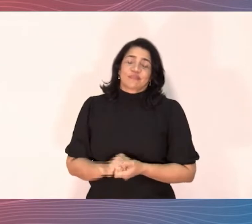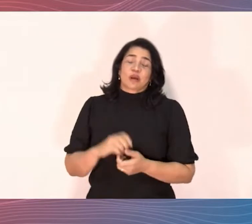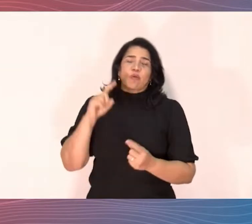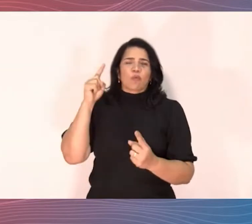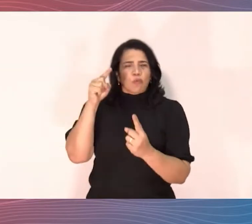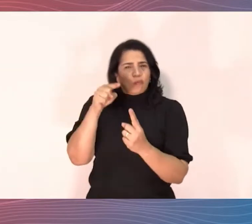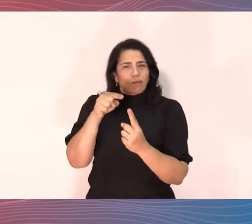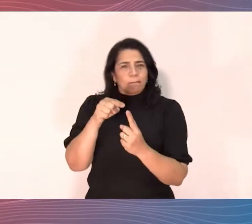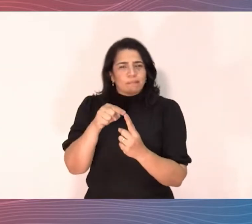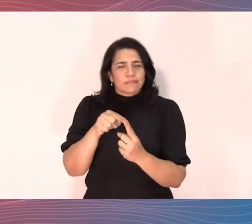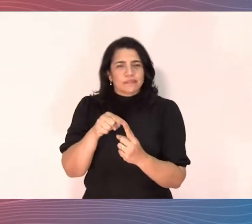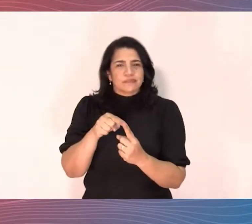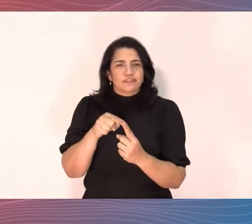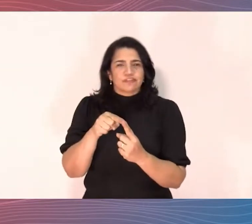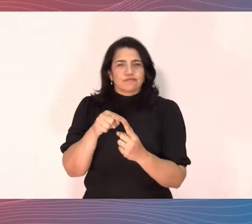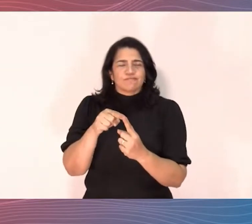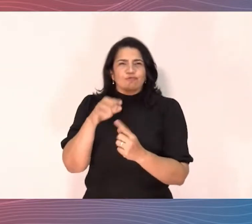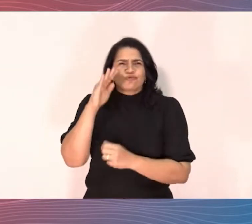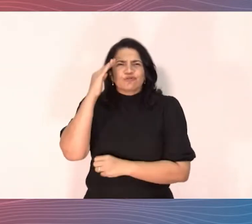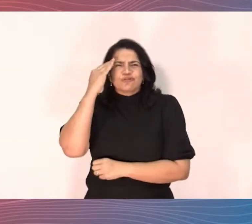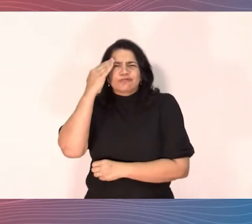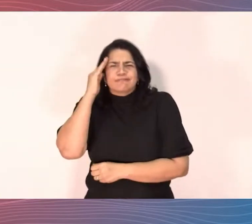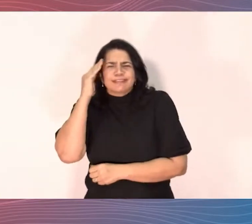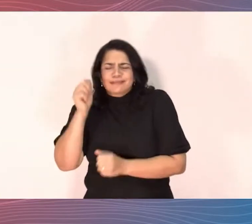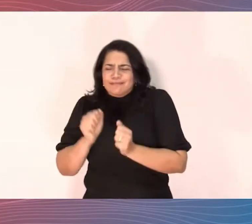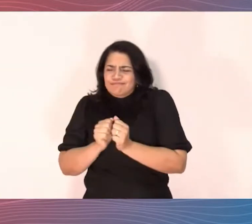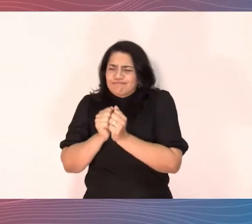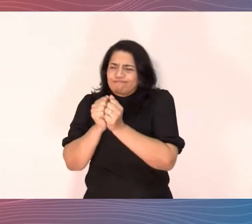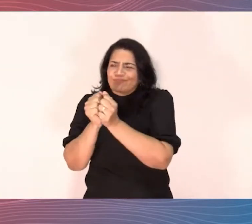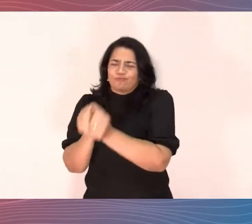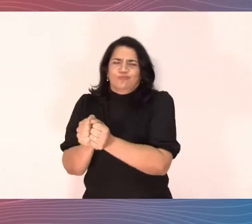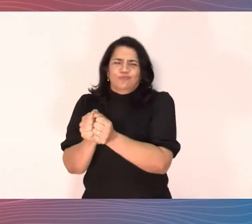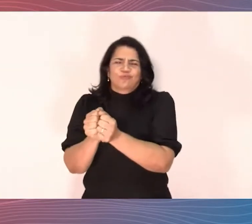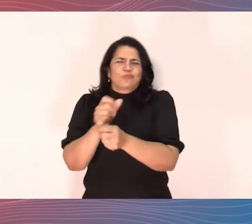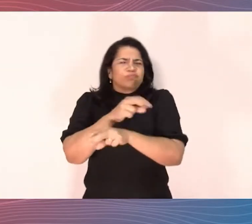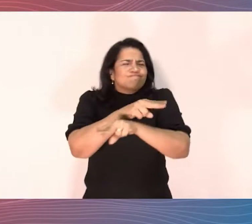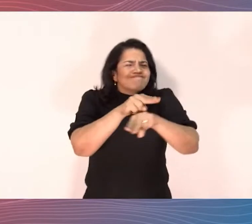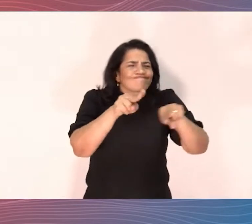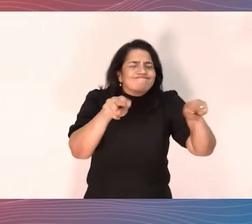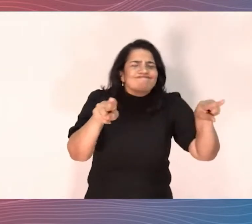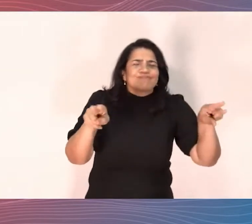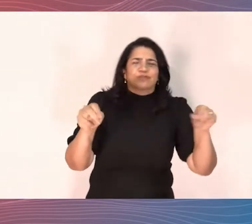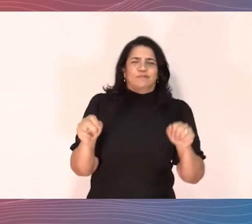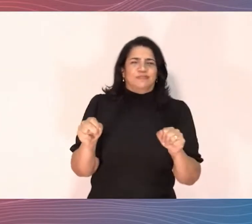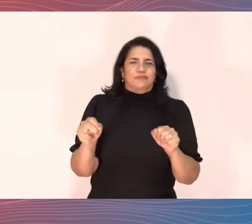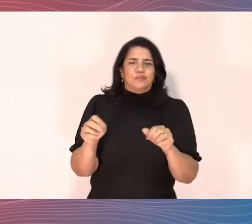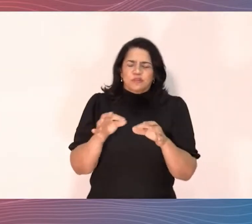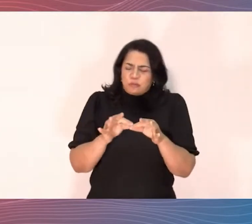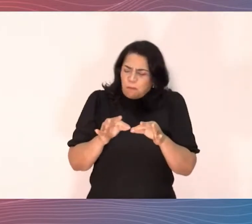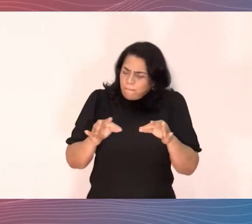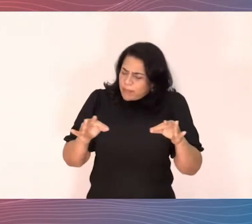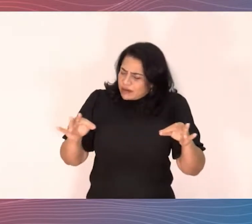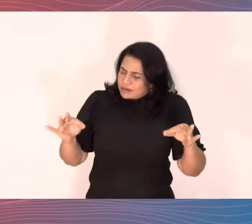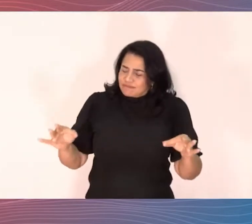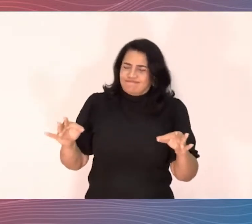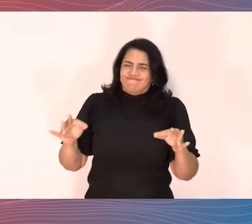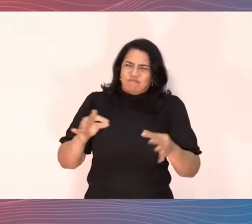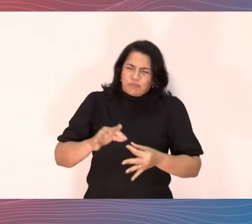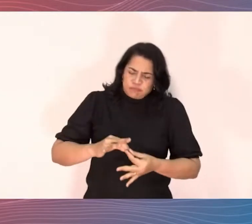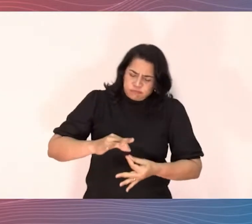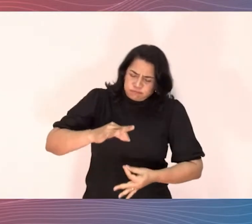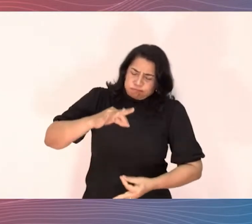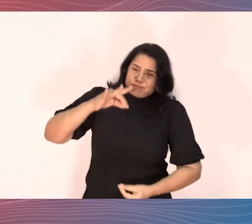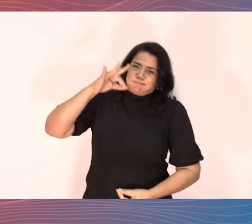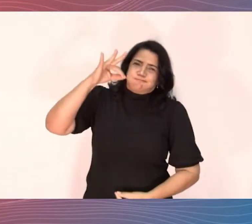poderes compreender com todos os santos qual é a largura, o comprimento, a